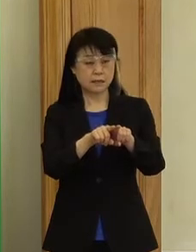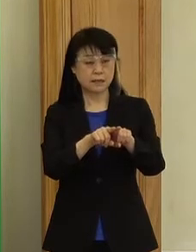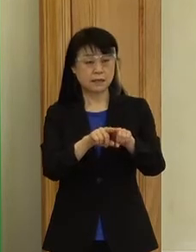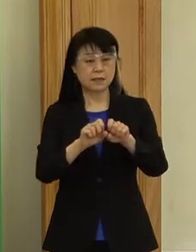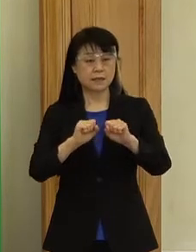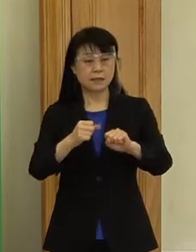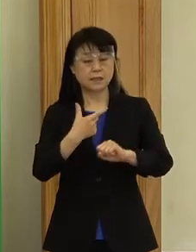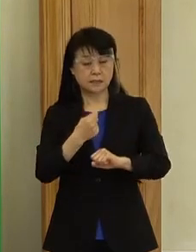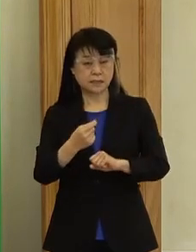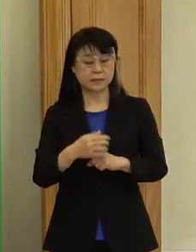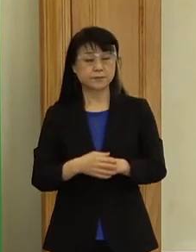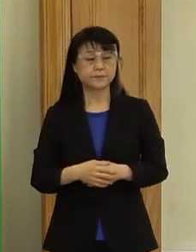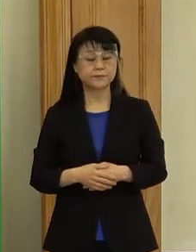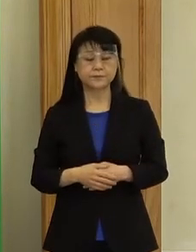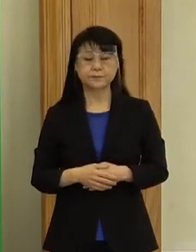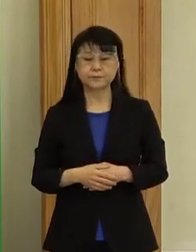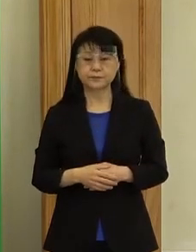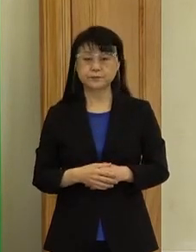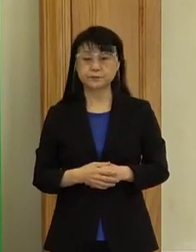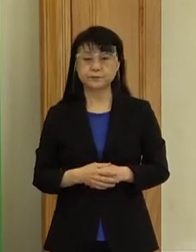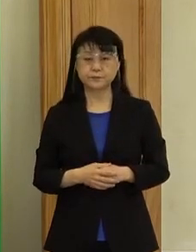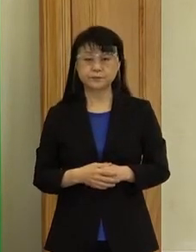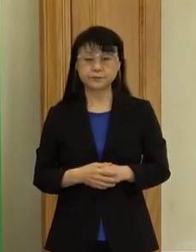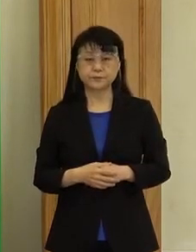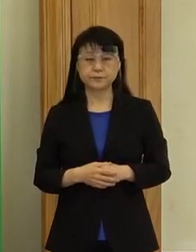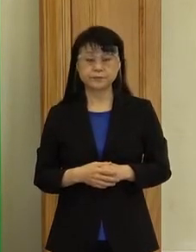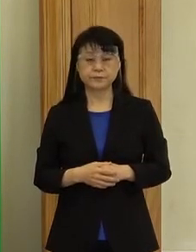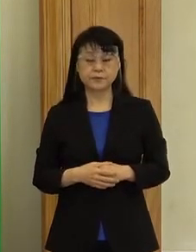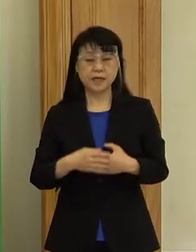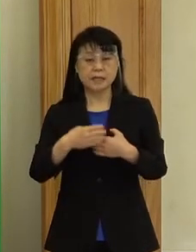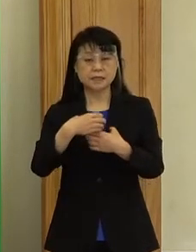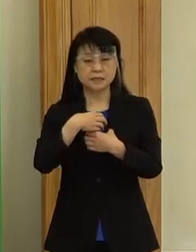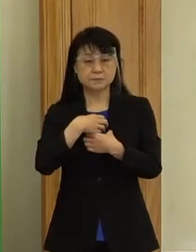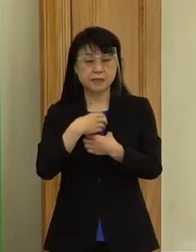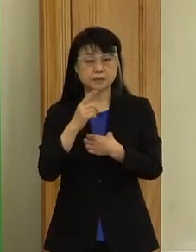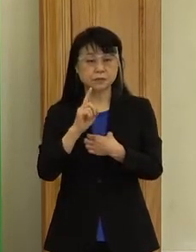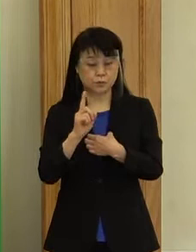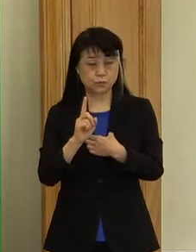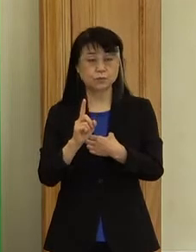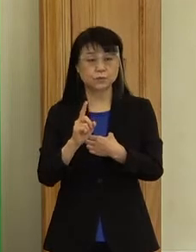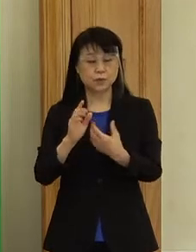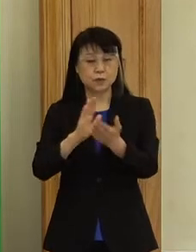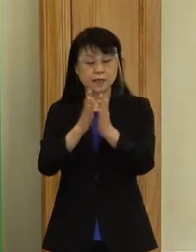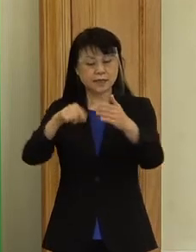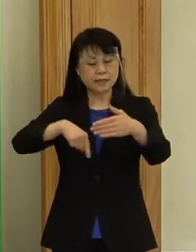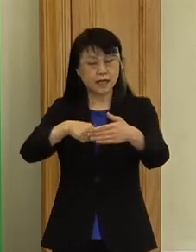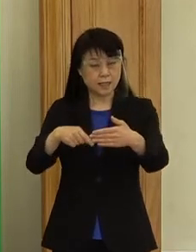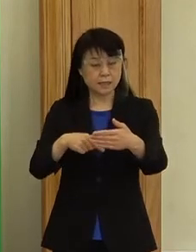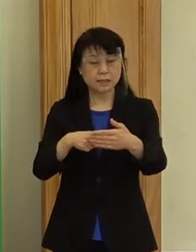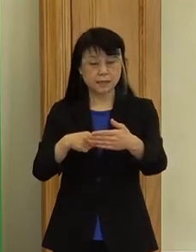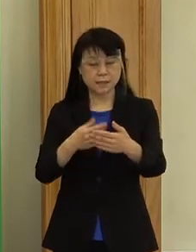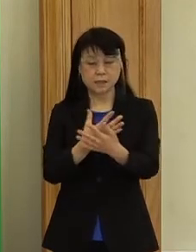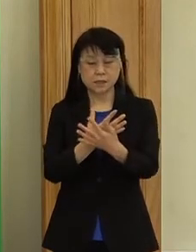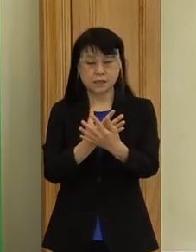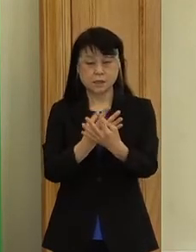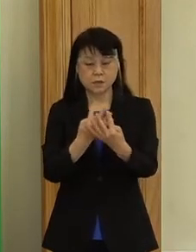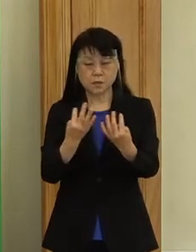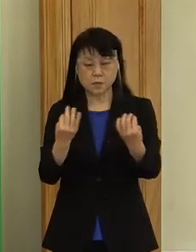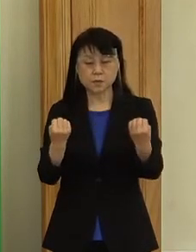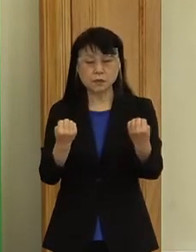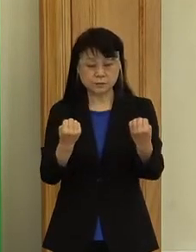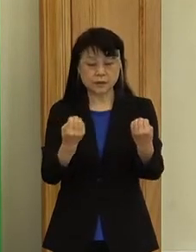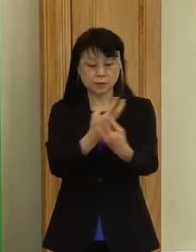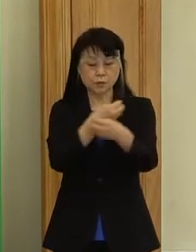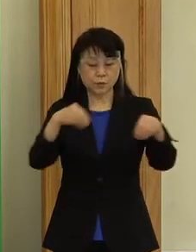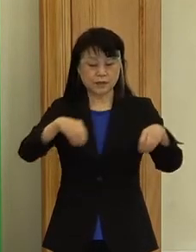やっていきたいと思います。でその懸念されます大変に県内に多い取引先のこと